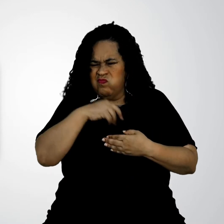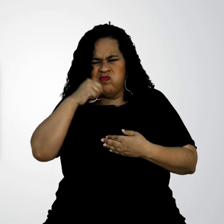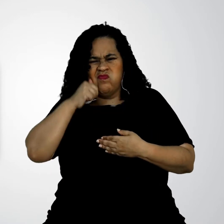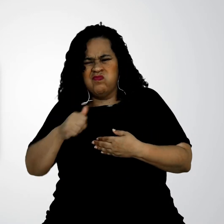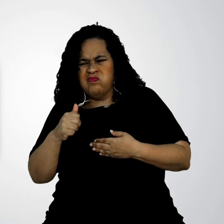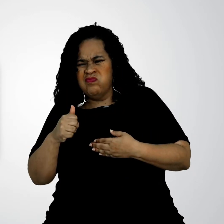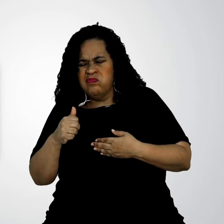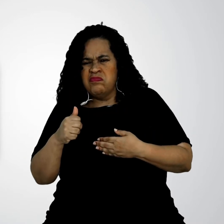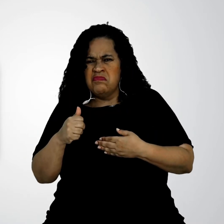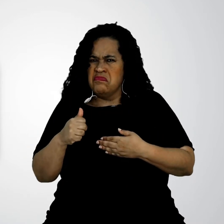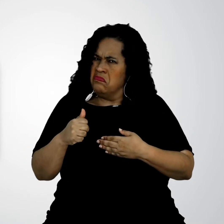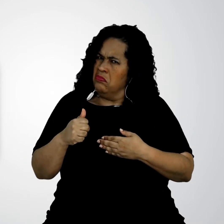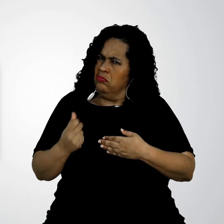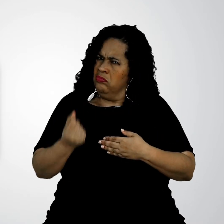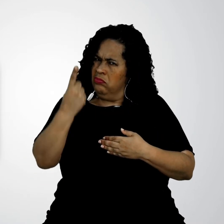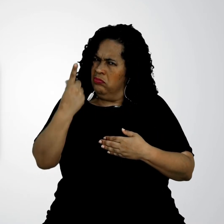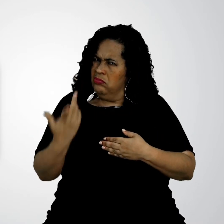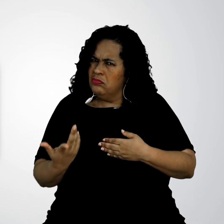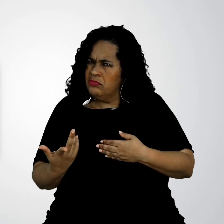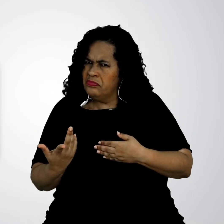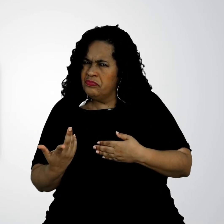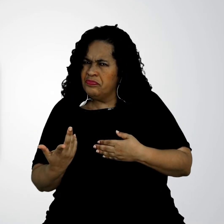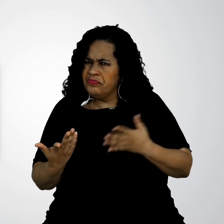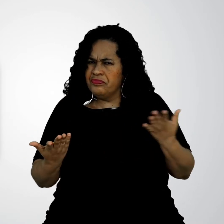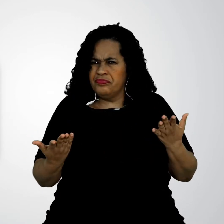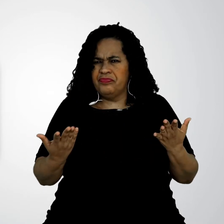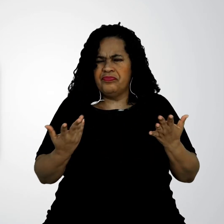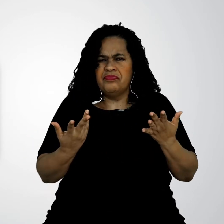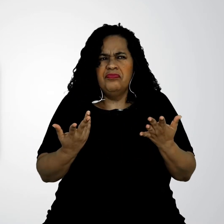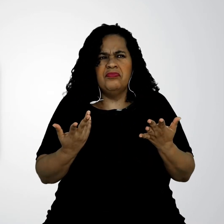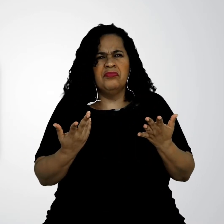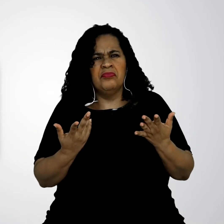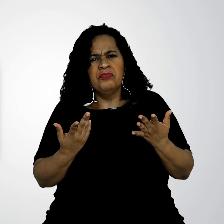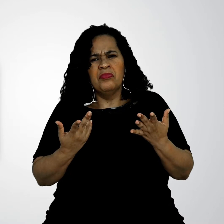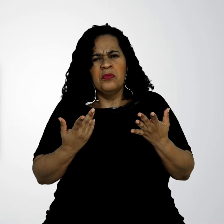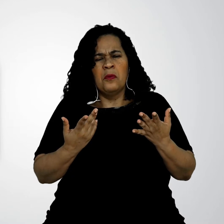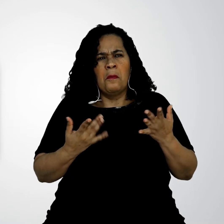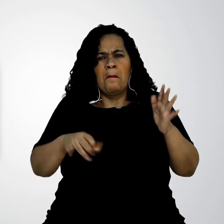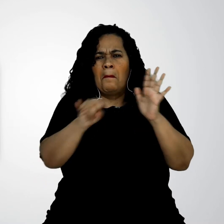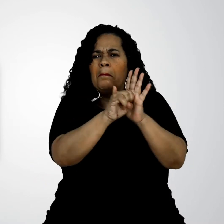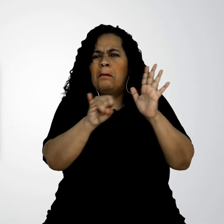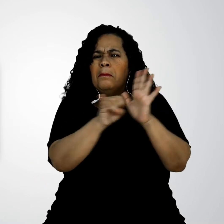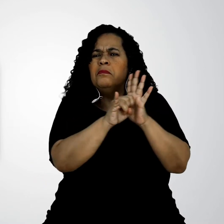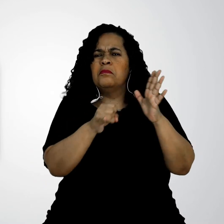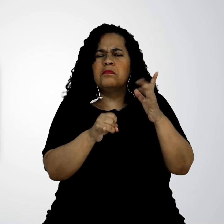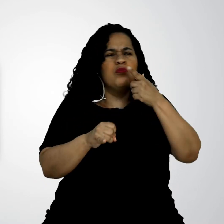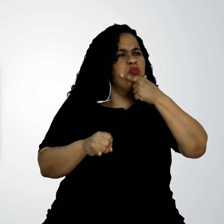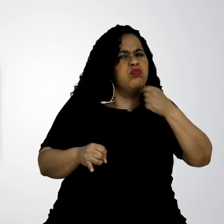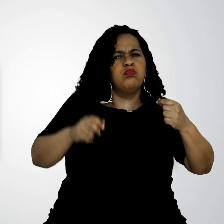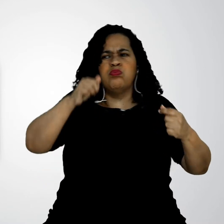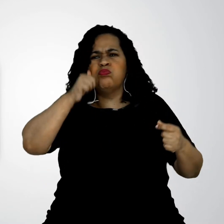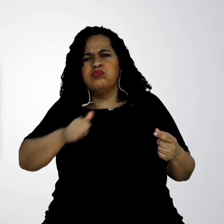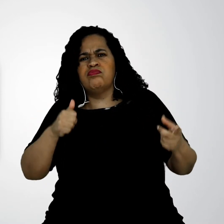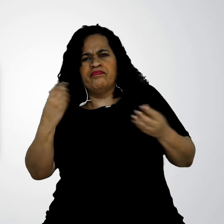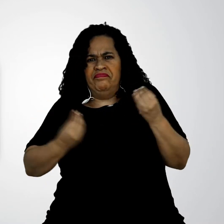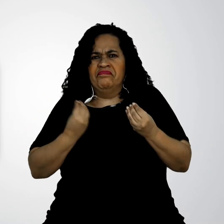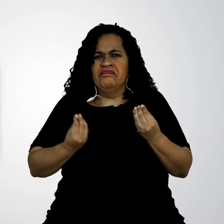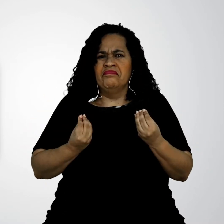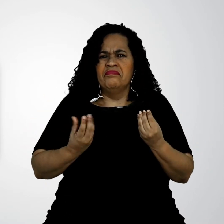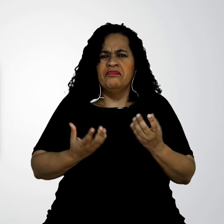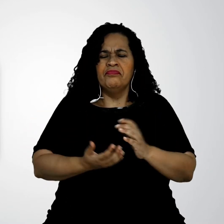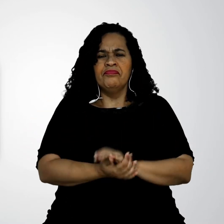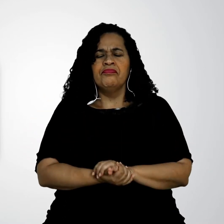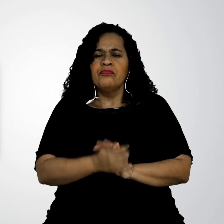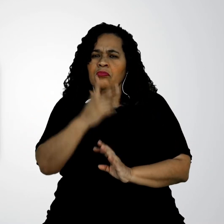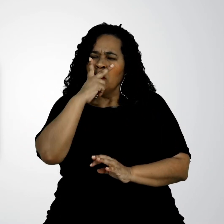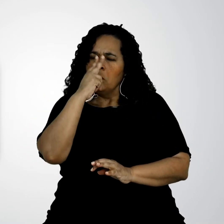Ou isso, a decisão, né? não é necessariamente identificado com a questão genética. A princípio, eu